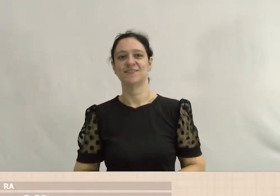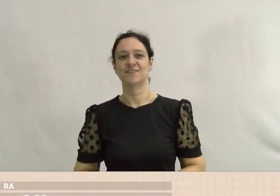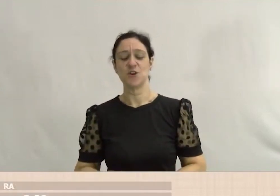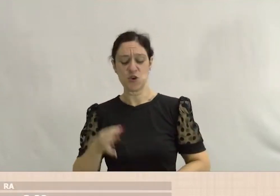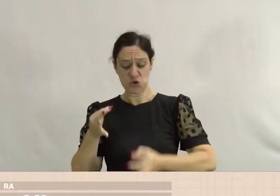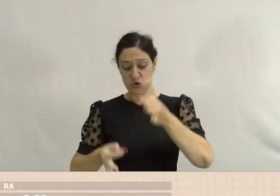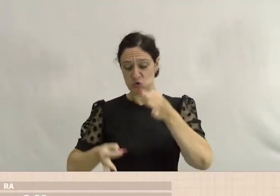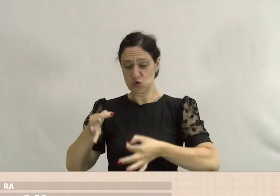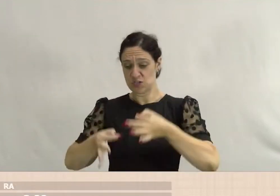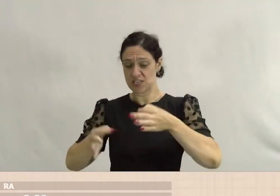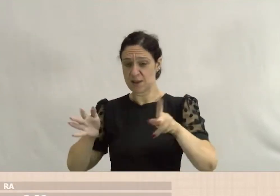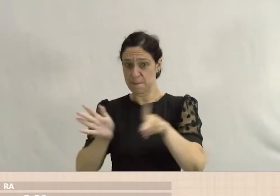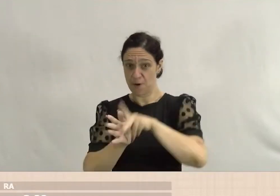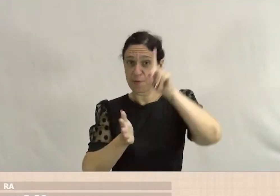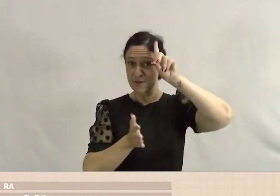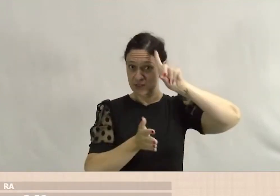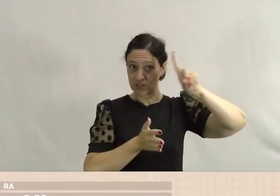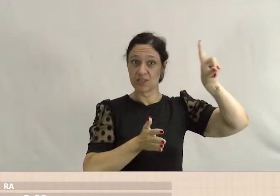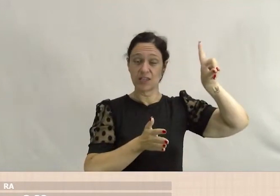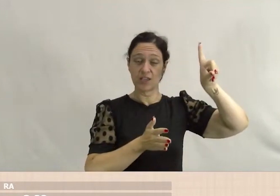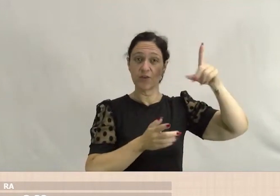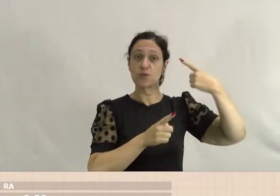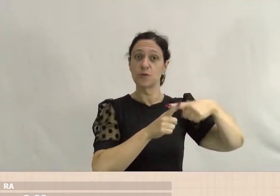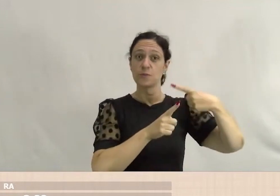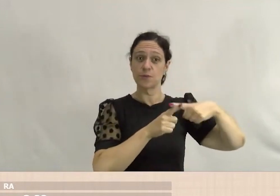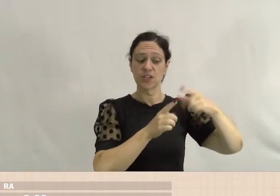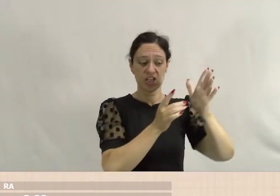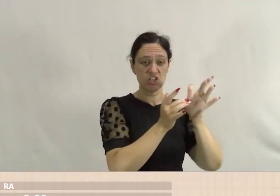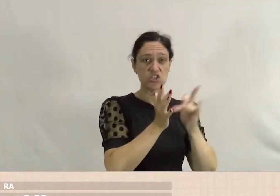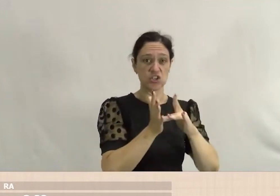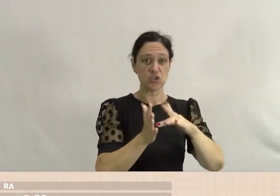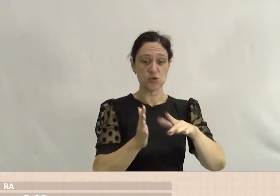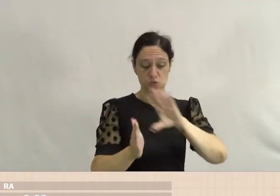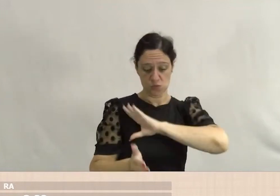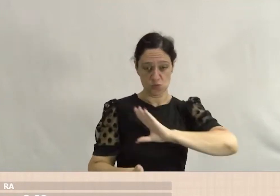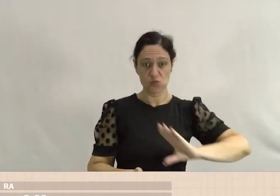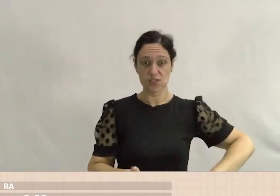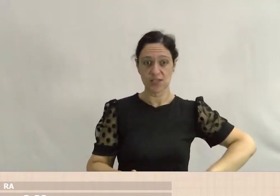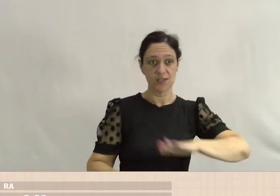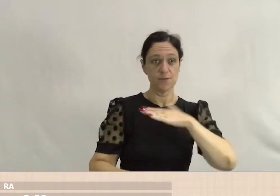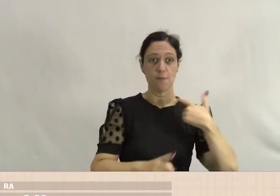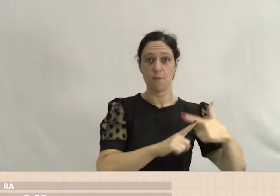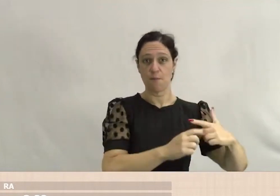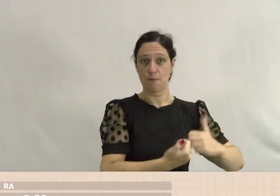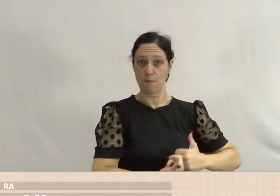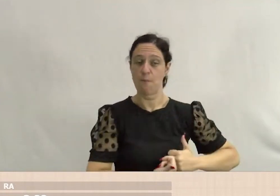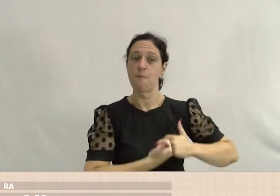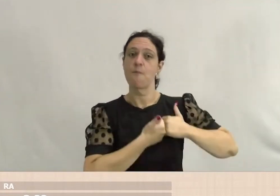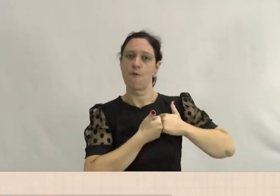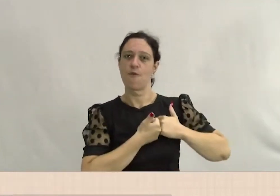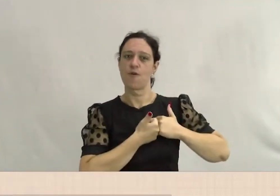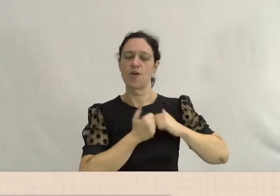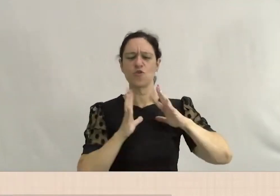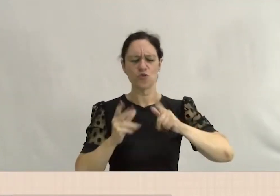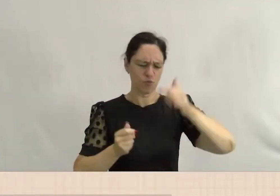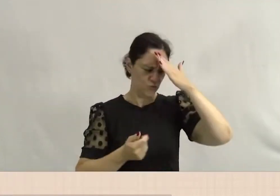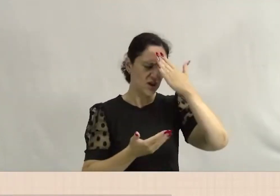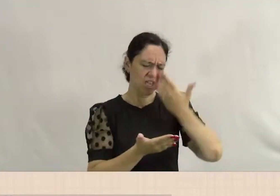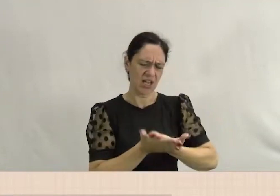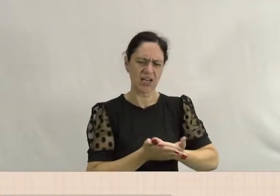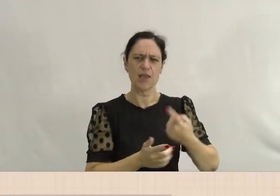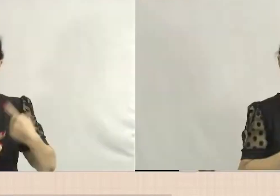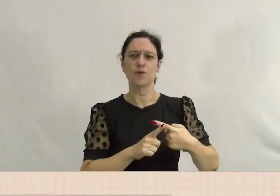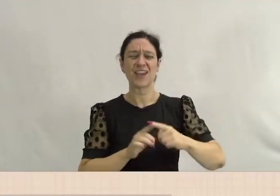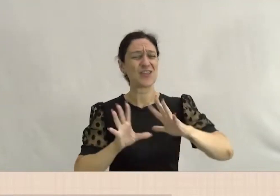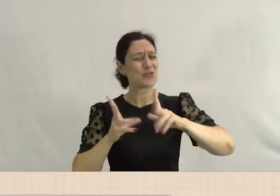Justiça de Deus mediante a fé em Jesus Cristo, para todos e sobre todos os que creem, porque não há distinção, pois todos pecaram